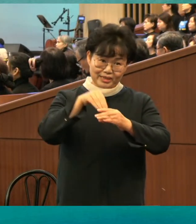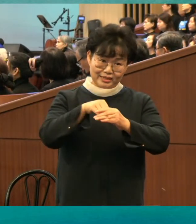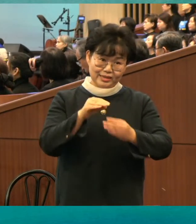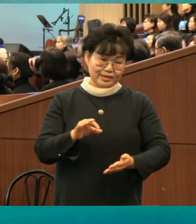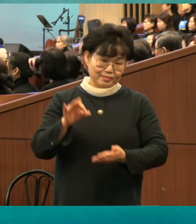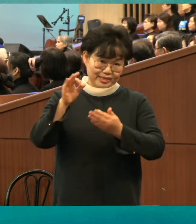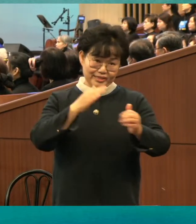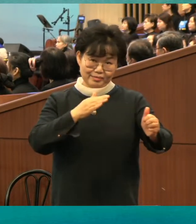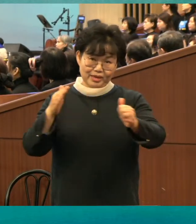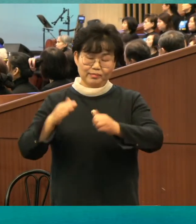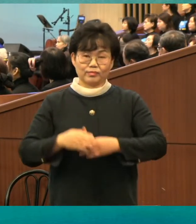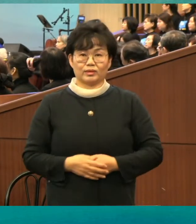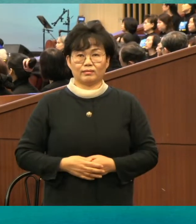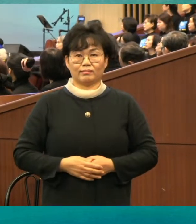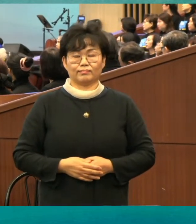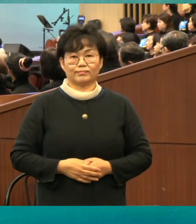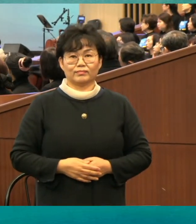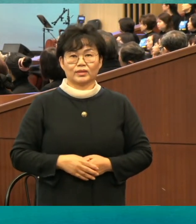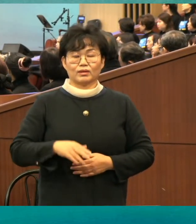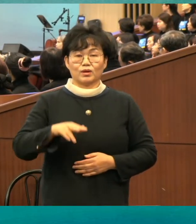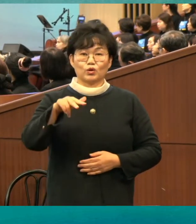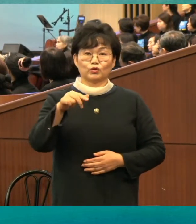우리 조유나